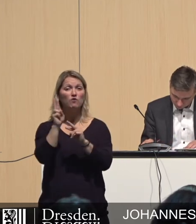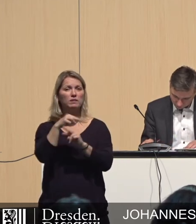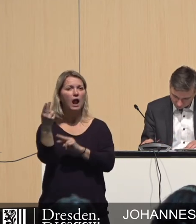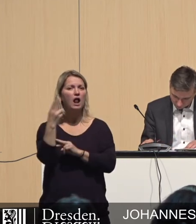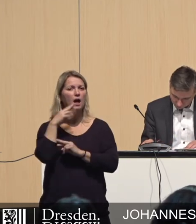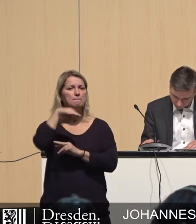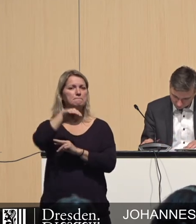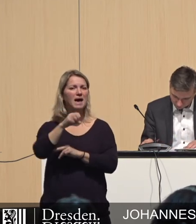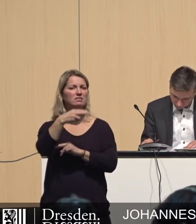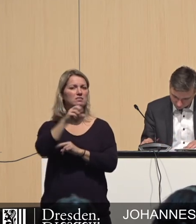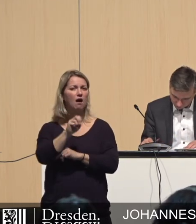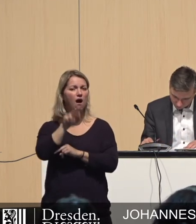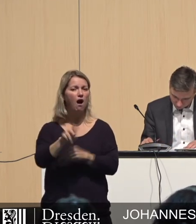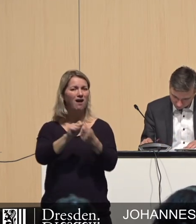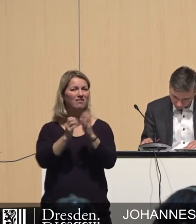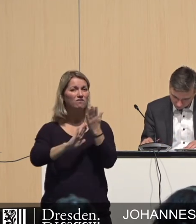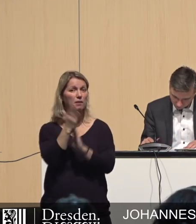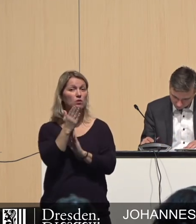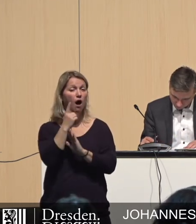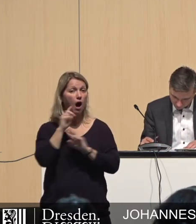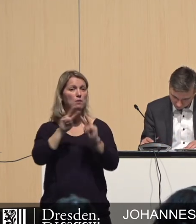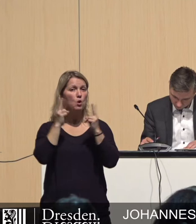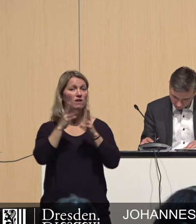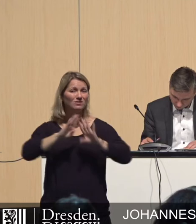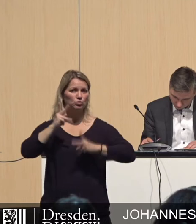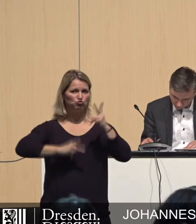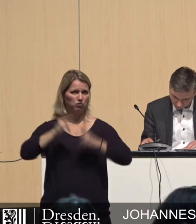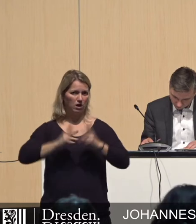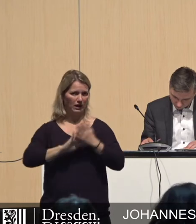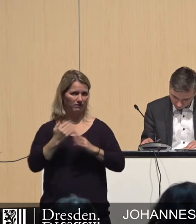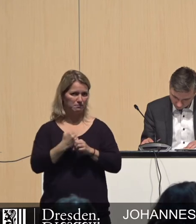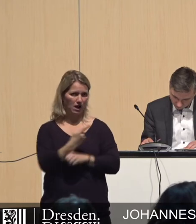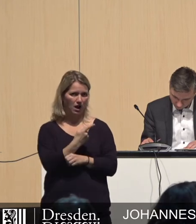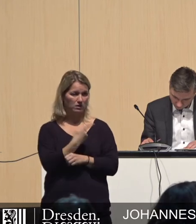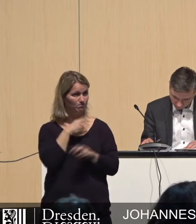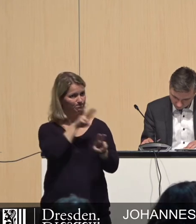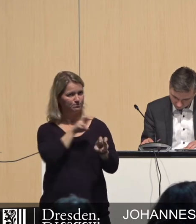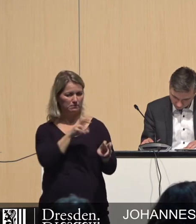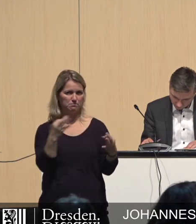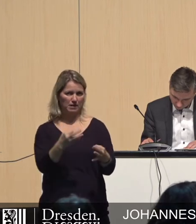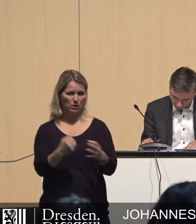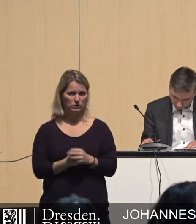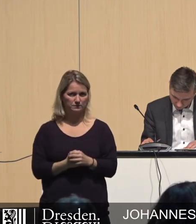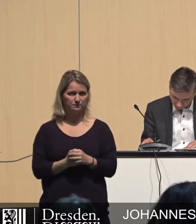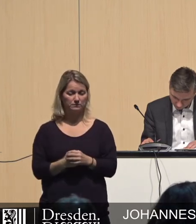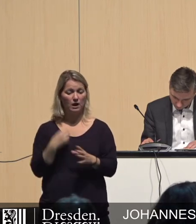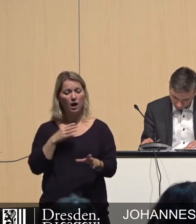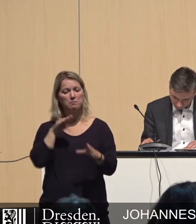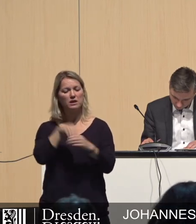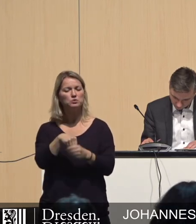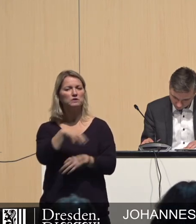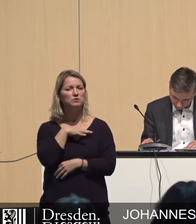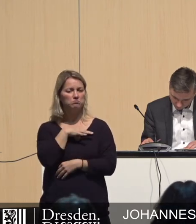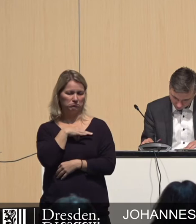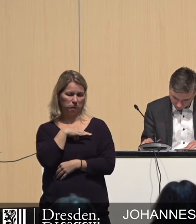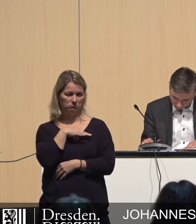Verbrennung erzeugt. Und meine Damen und Herren, ich möchte noch einen draufsetzen. Aus meiner Sicht ist es nicht zu verstehen, nicht nachzuvollziehen,